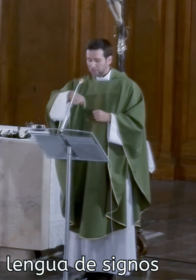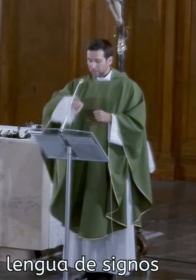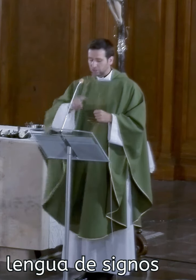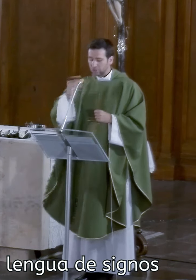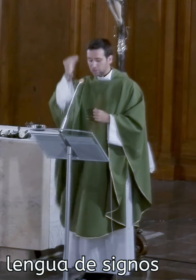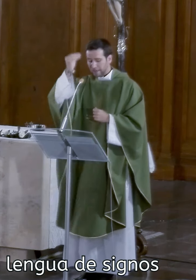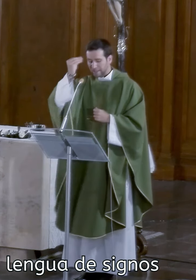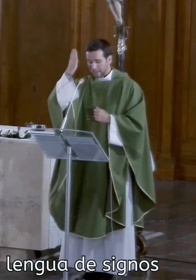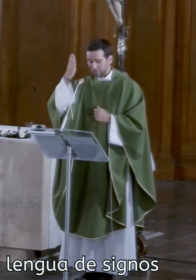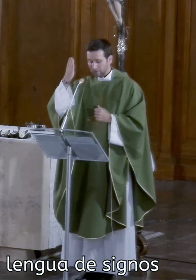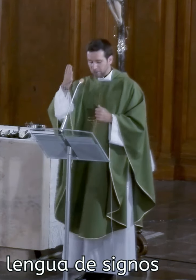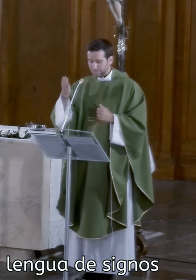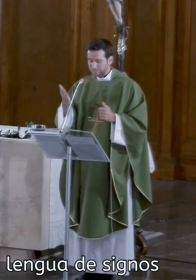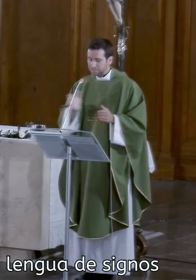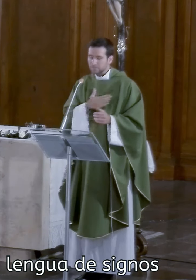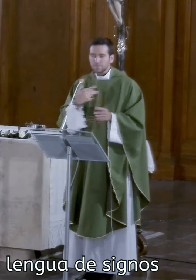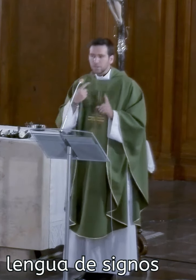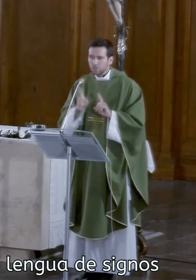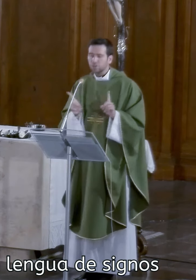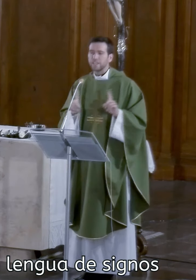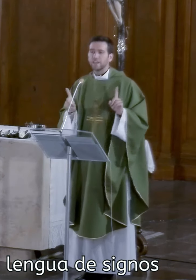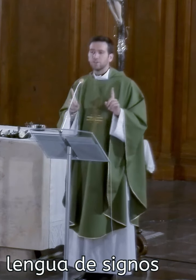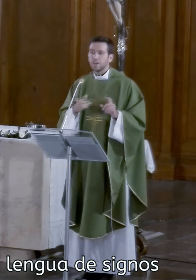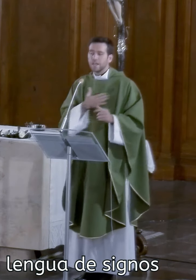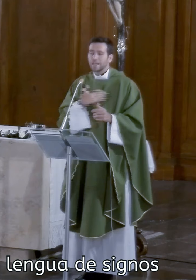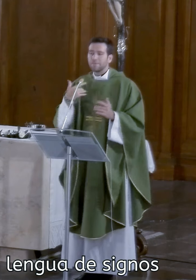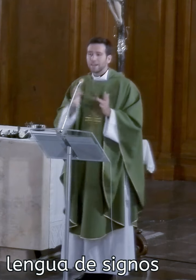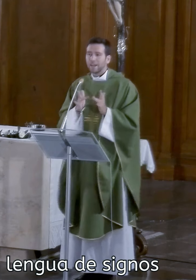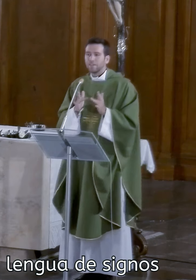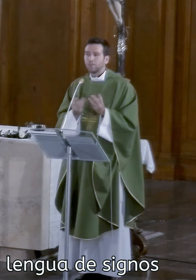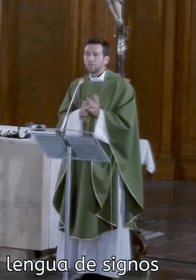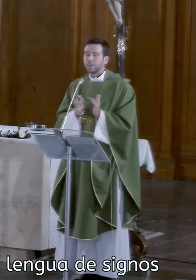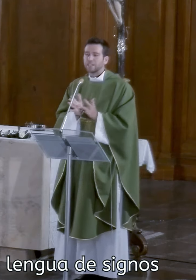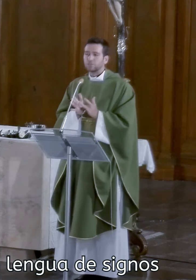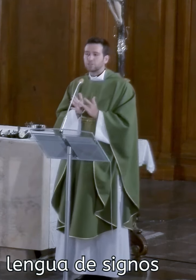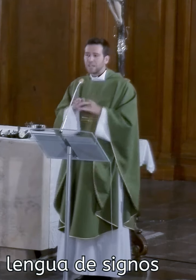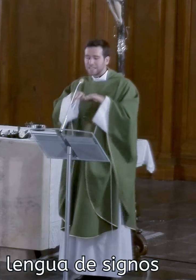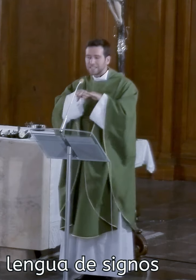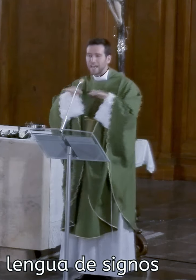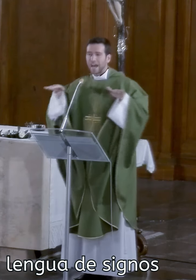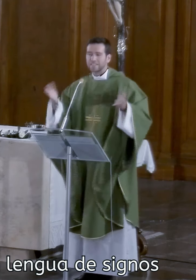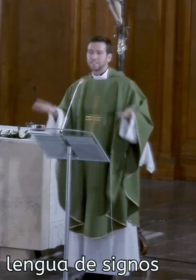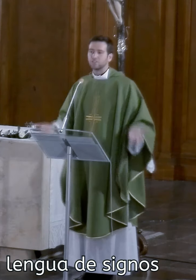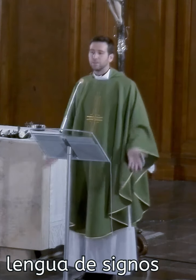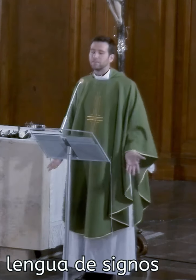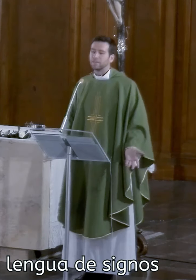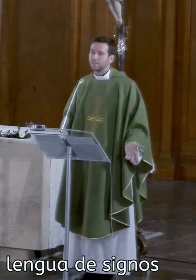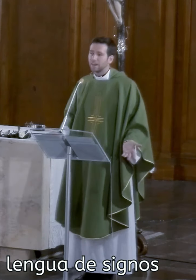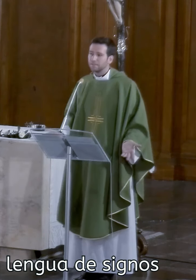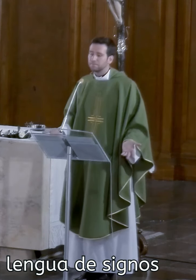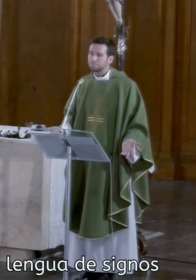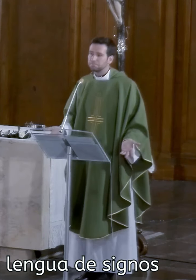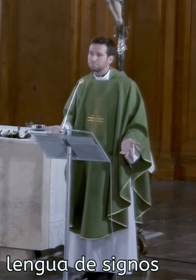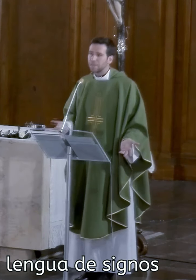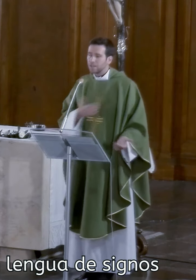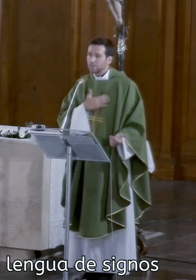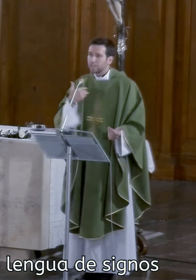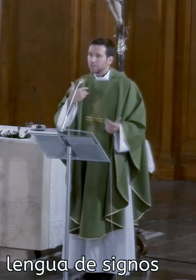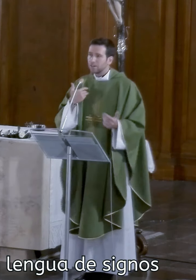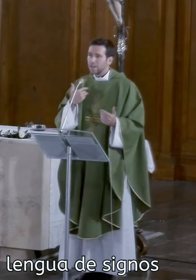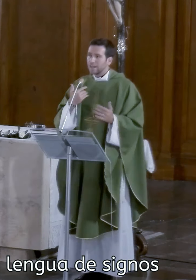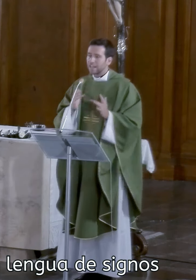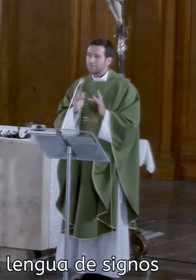lo tanto, que nosotros pensemos, yo no quiero que mi relación con Jesús sea así de superficial.